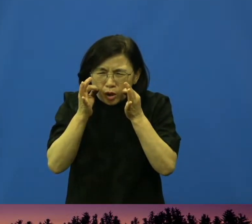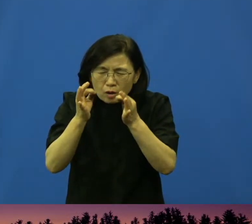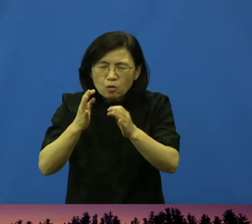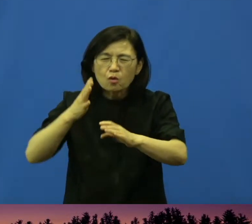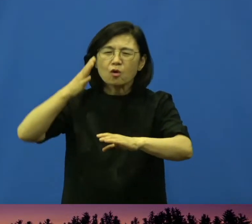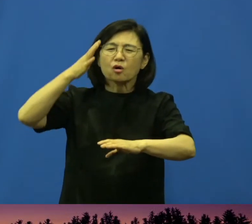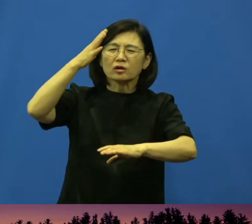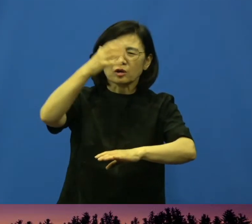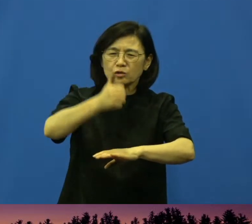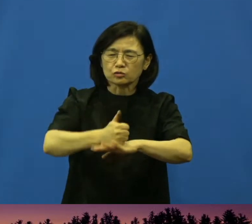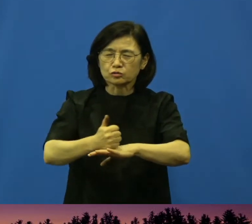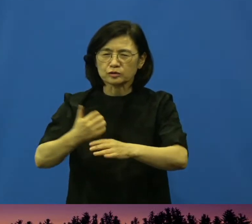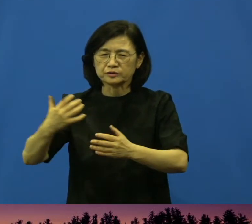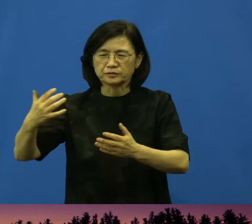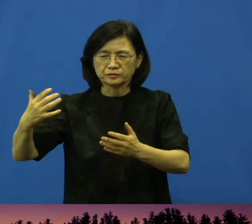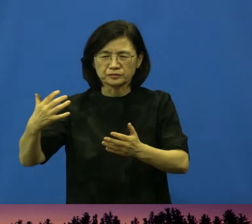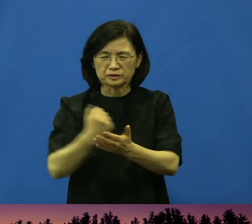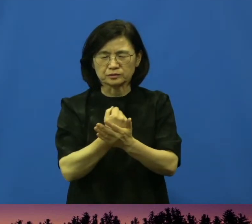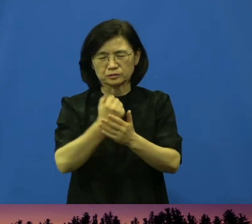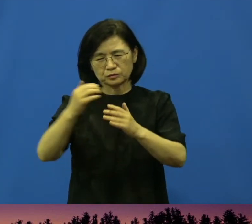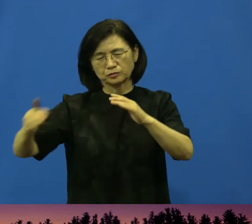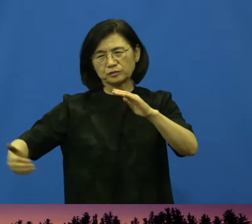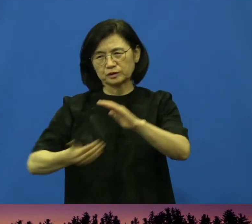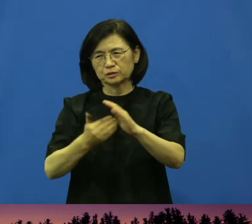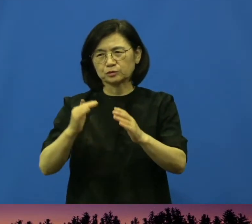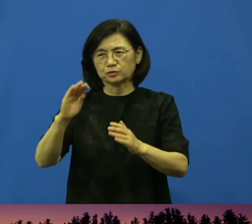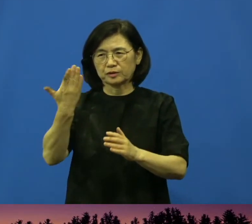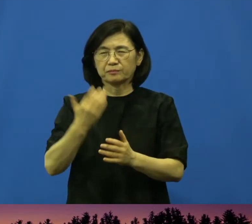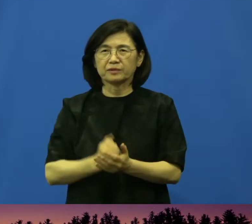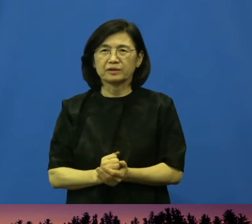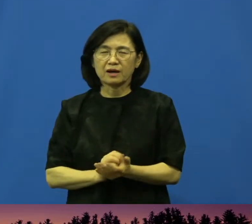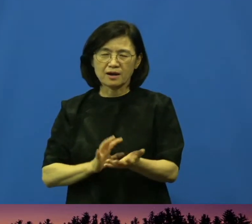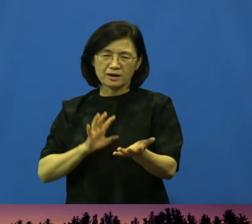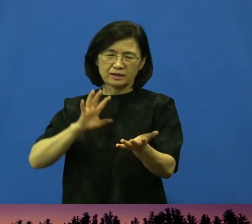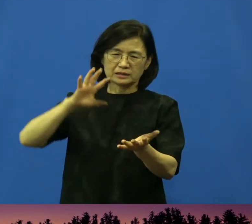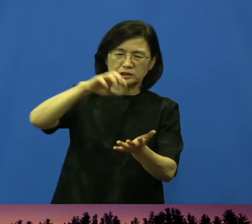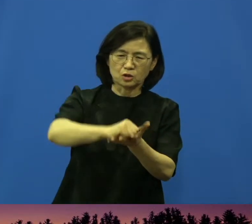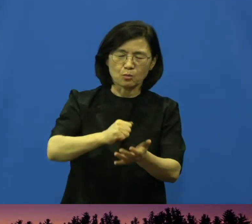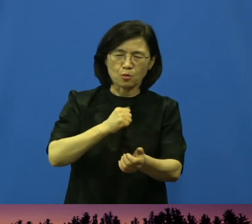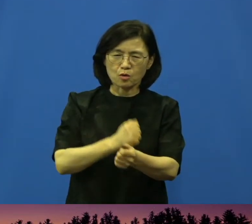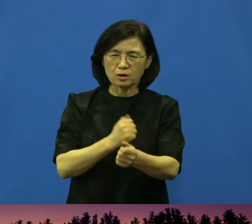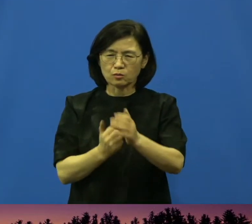그래서 무엇이든지 이루어내고 정복하고 성공을 거두는 인물.